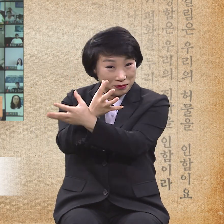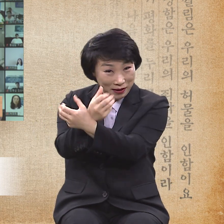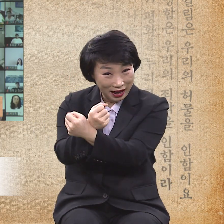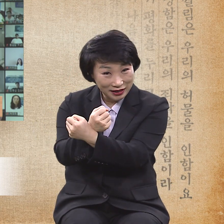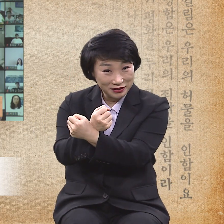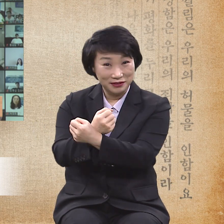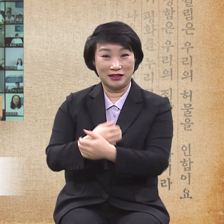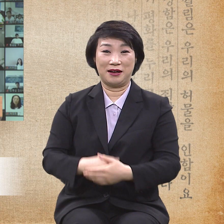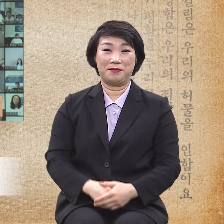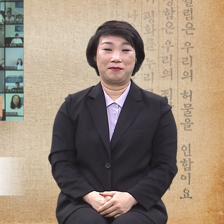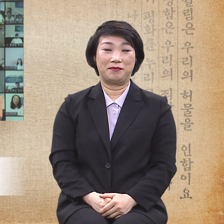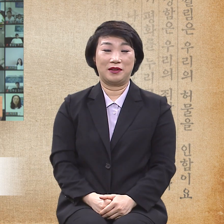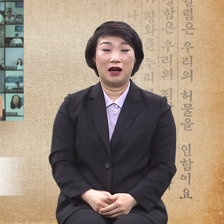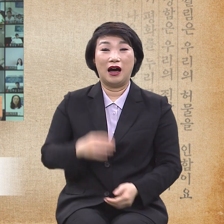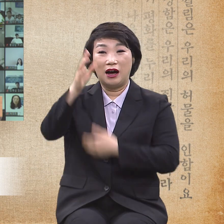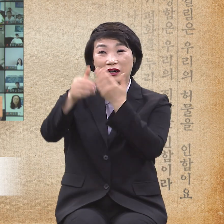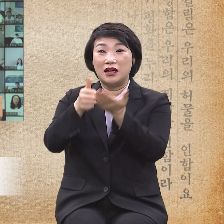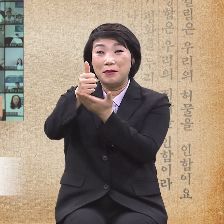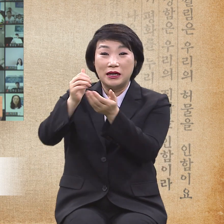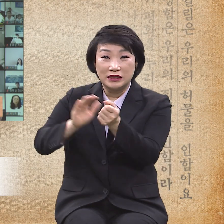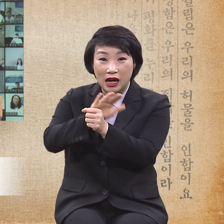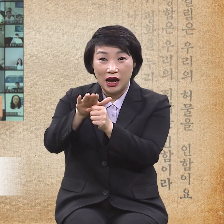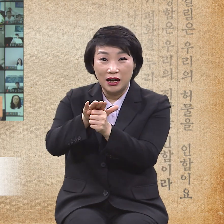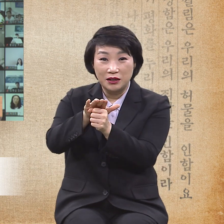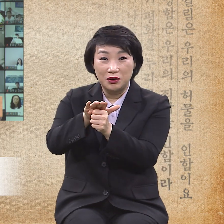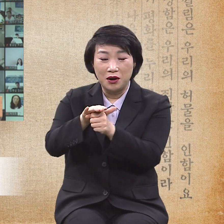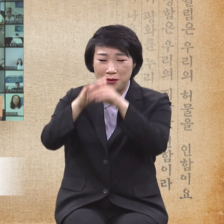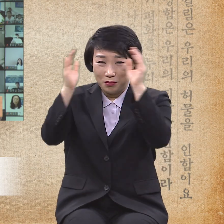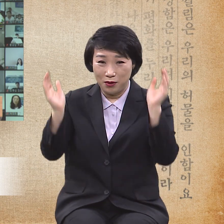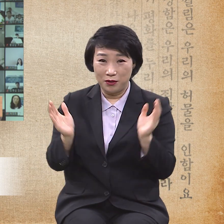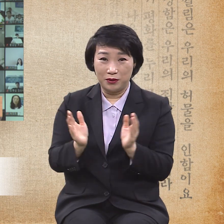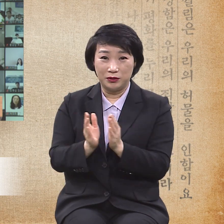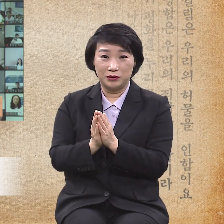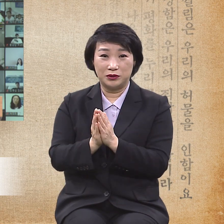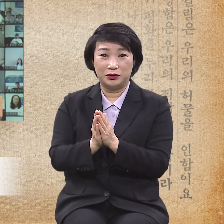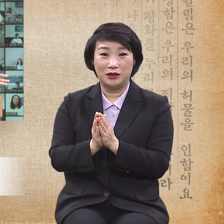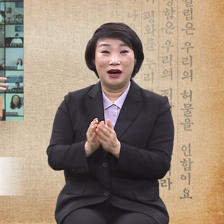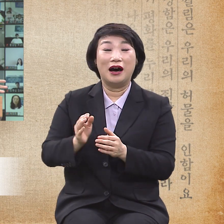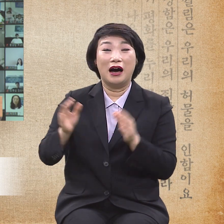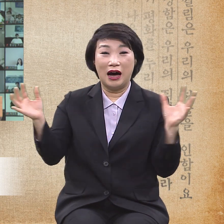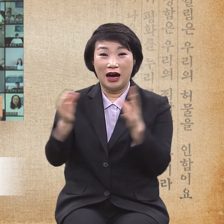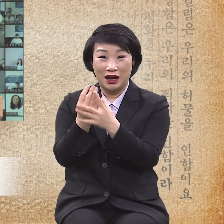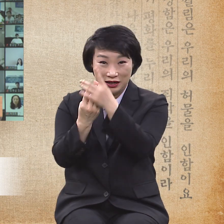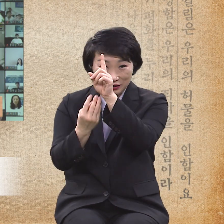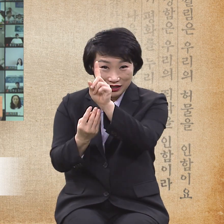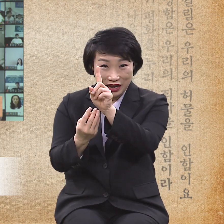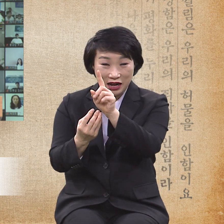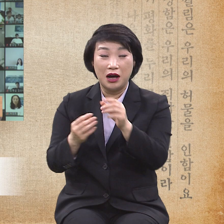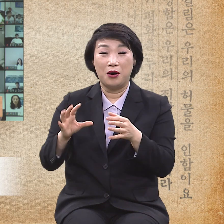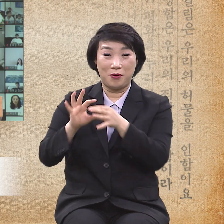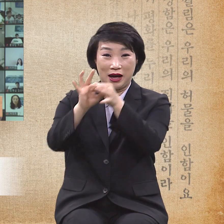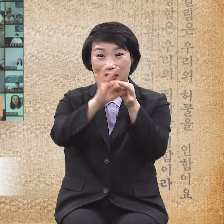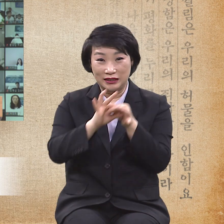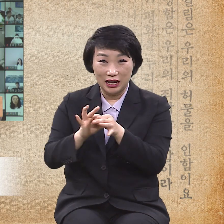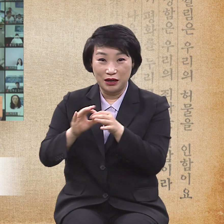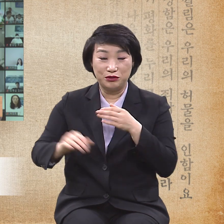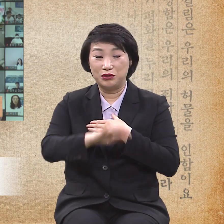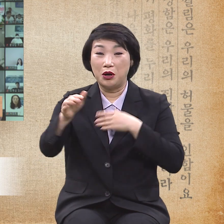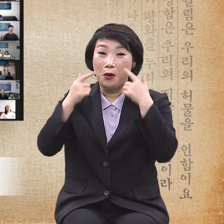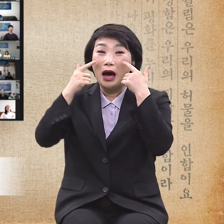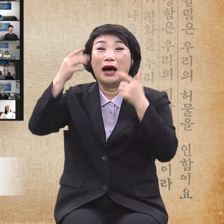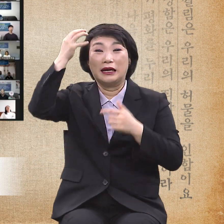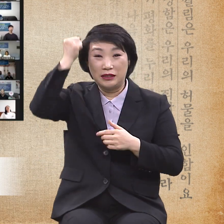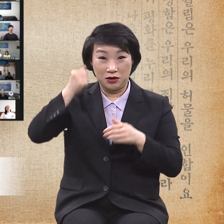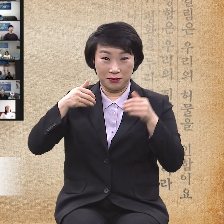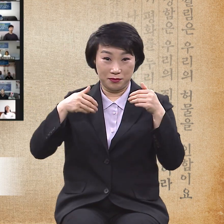맺은 관계요. 하나님의 사랑으로 다 하나 되는 관계임을 우리는 분명히